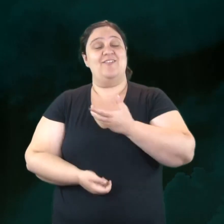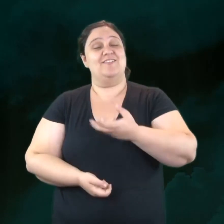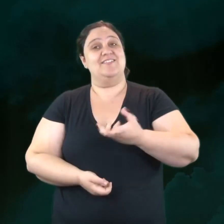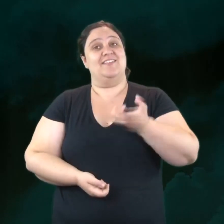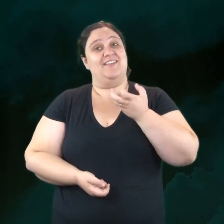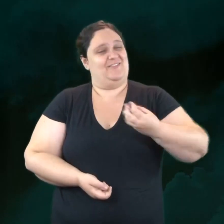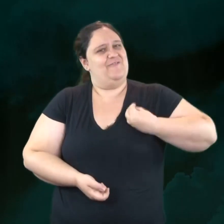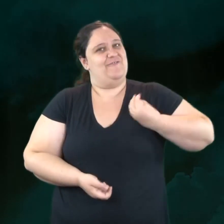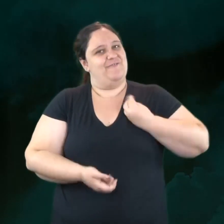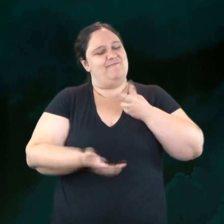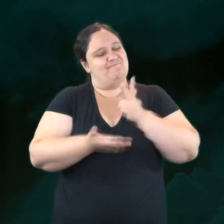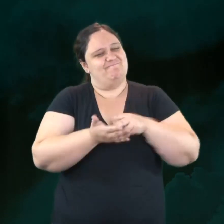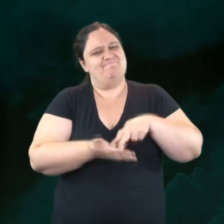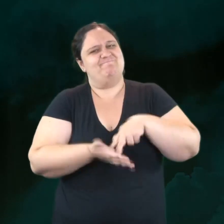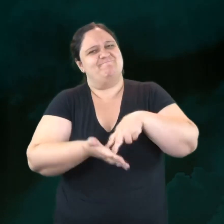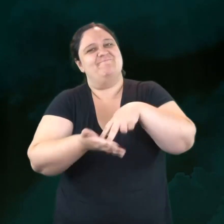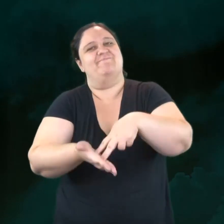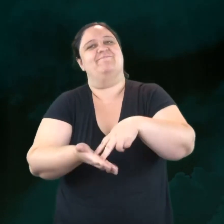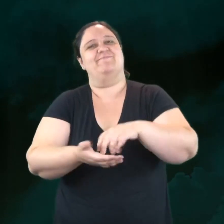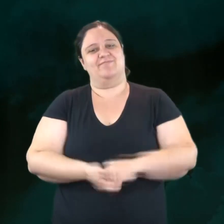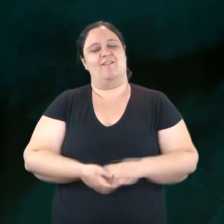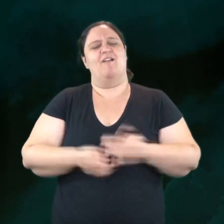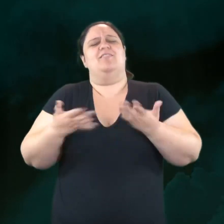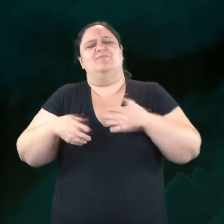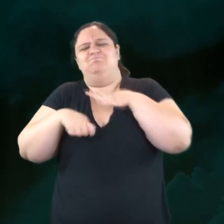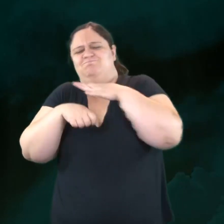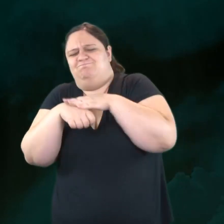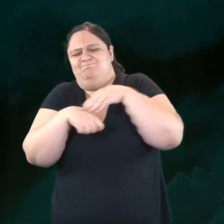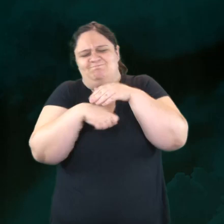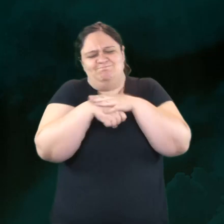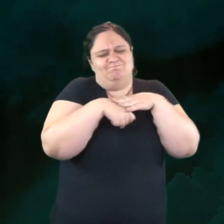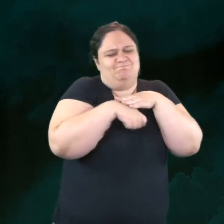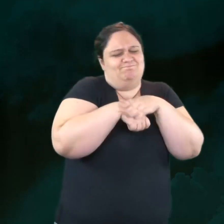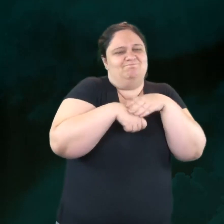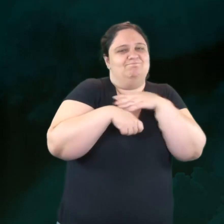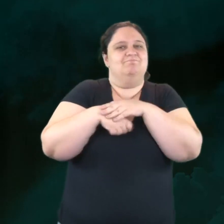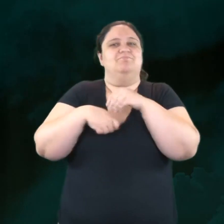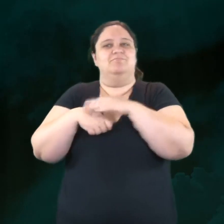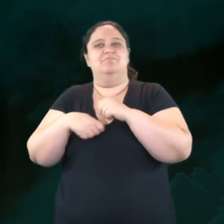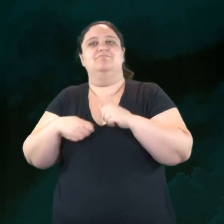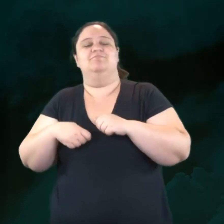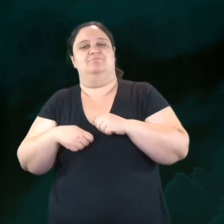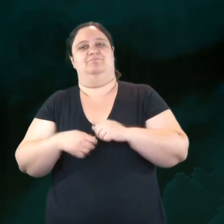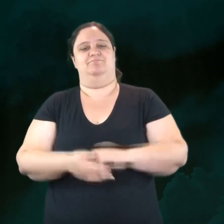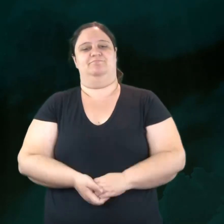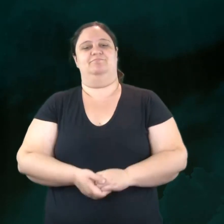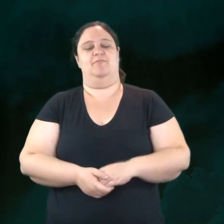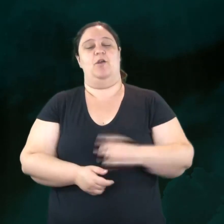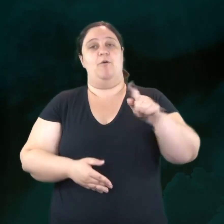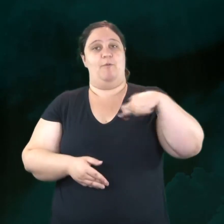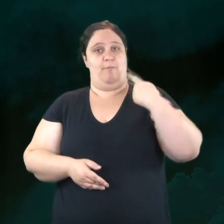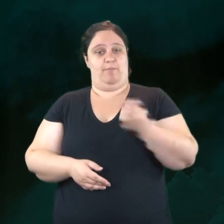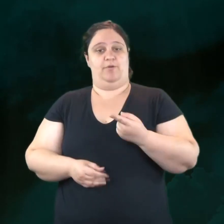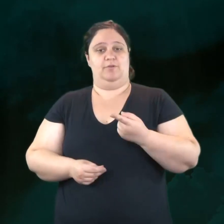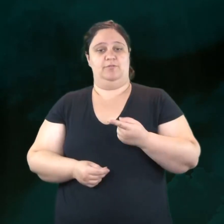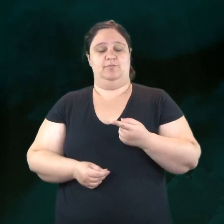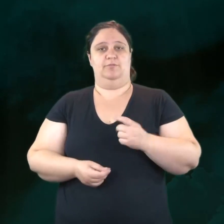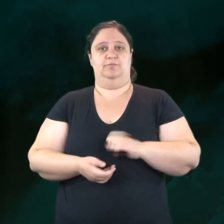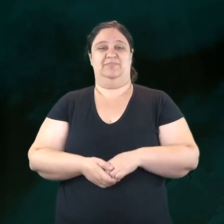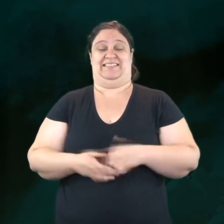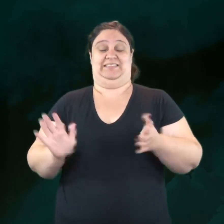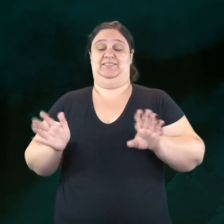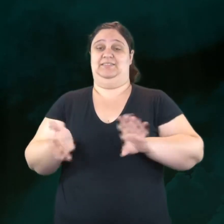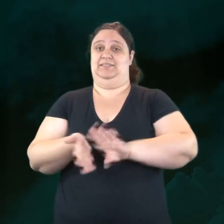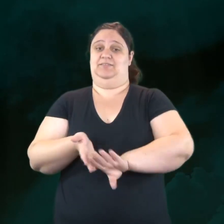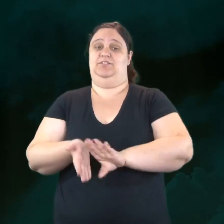para perseverar. Consolai-vos, pois, uns aos outros com estas palavras. Aí, o próximo item, já tiraram